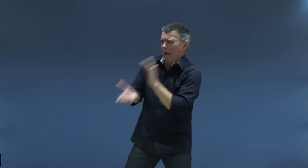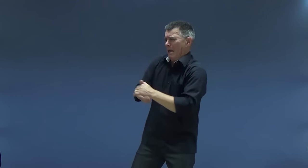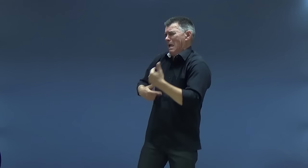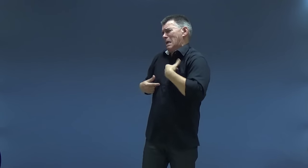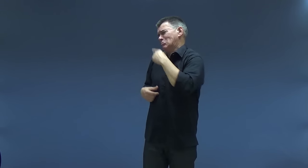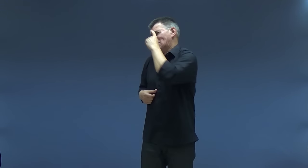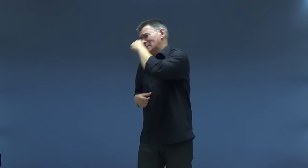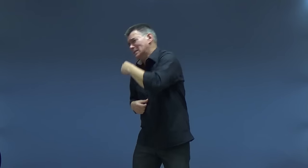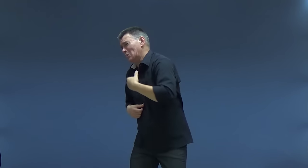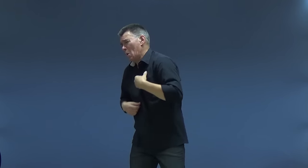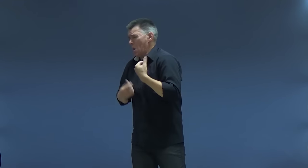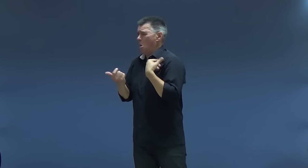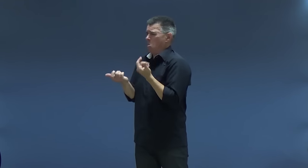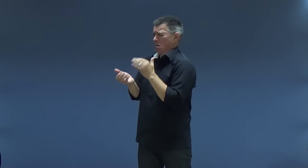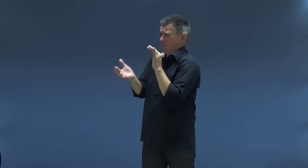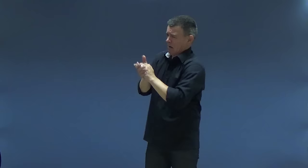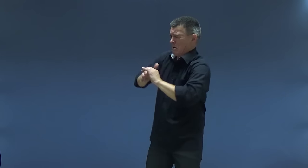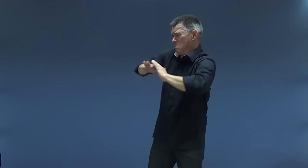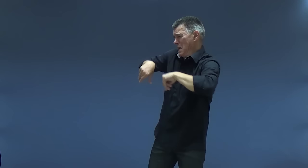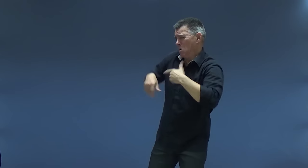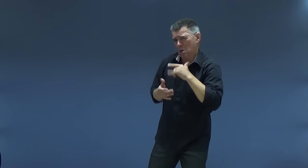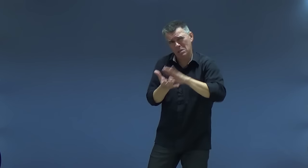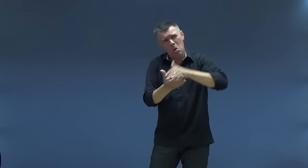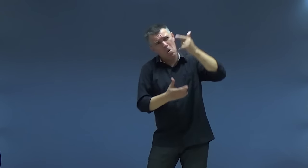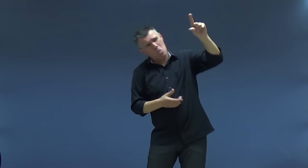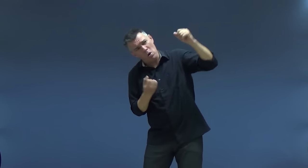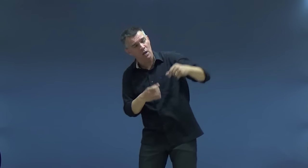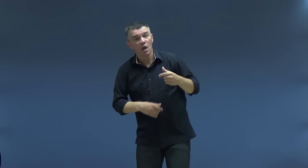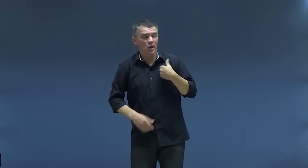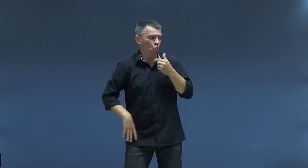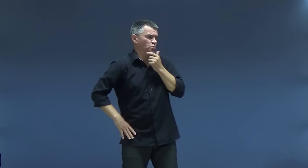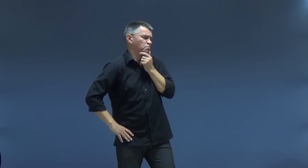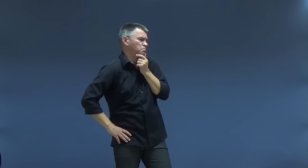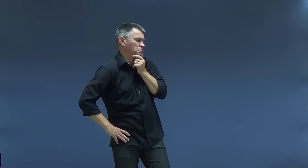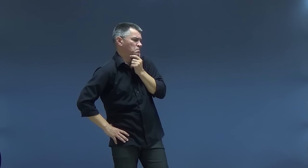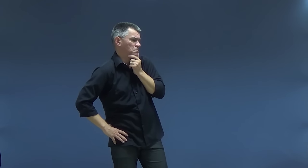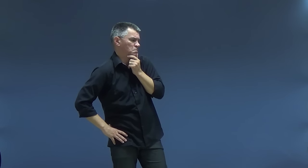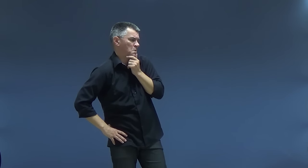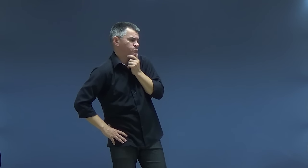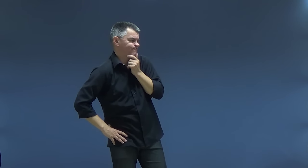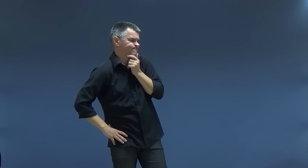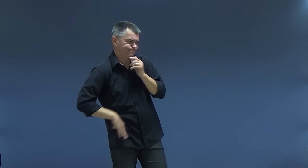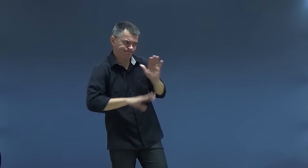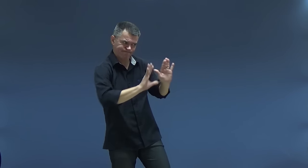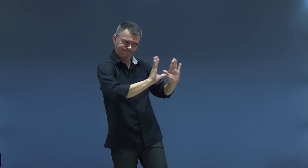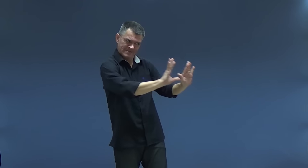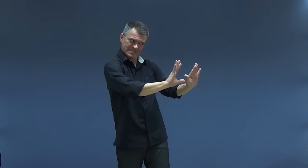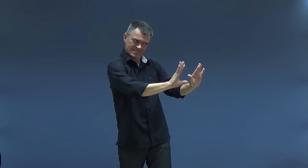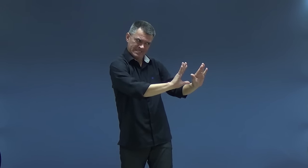pessoa vem. Ai, para mim está tão difícil. Eu separei da minha esposa. E você. Tá, peraí.